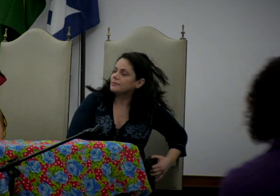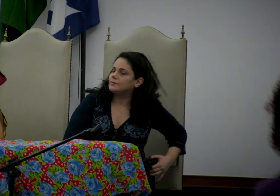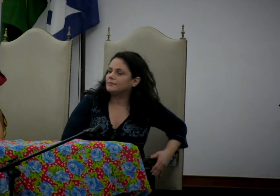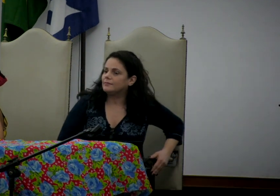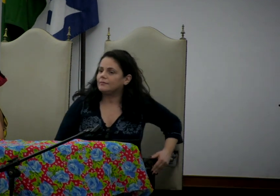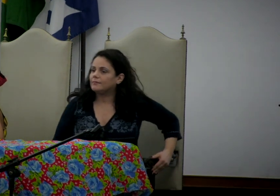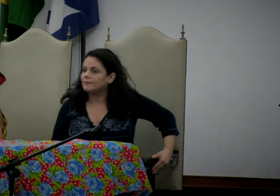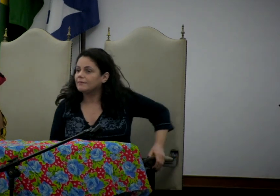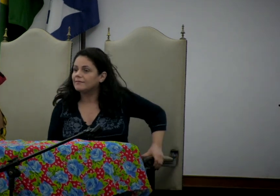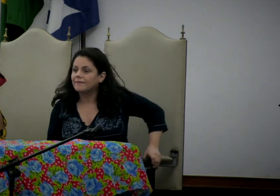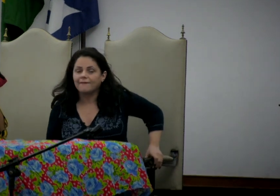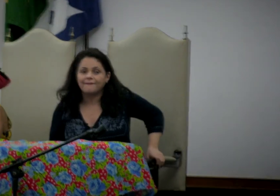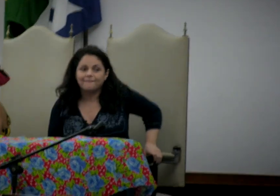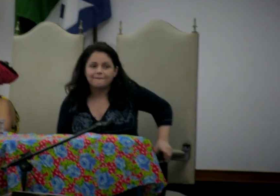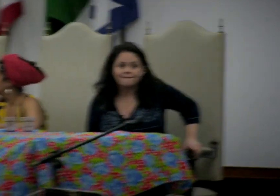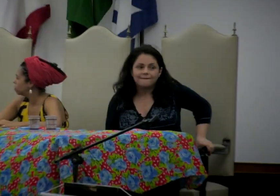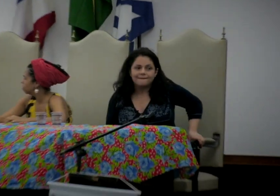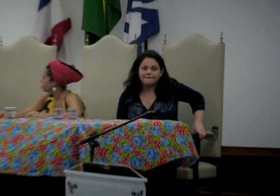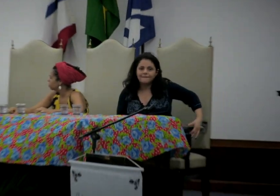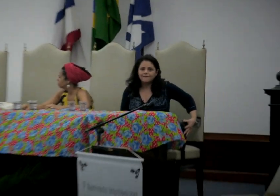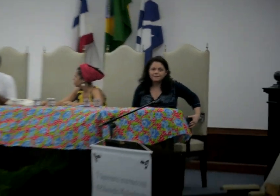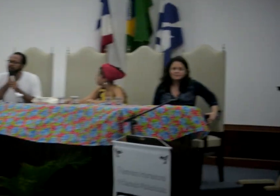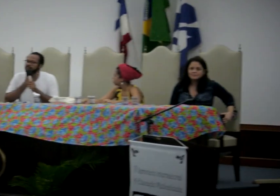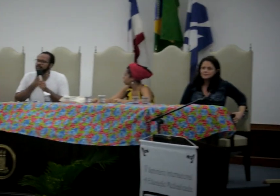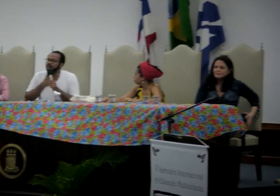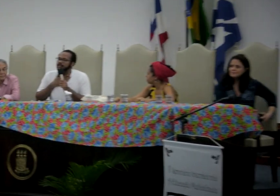Os espaços que eu trabalho, eles são organizados